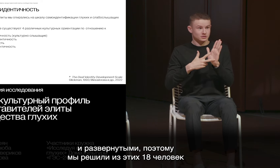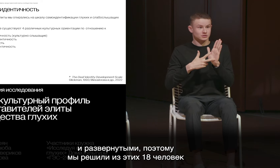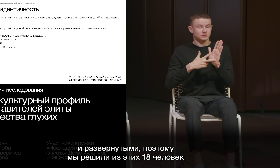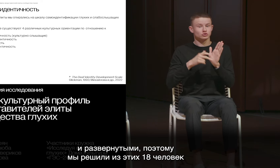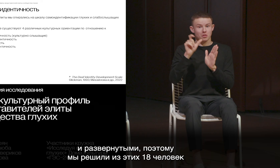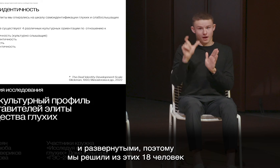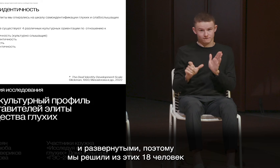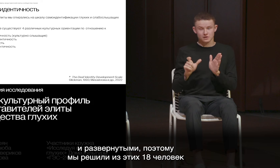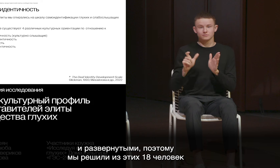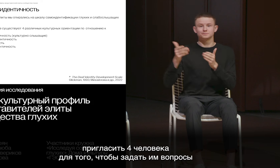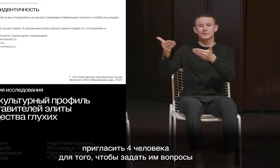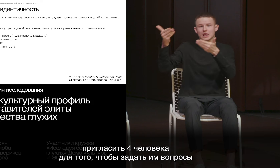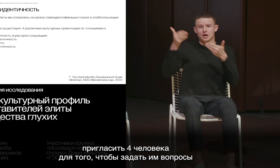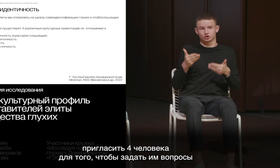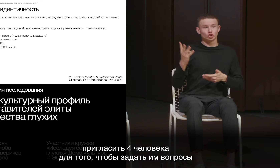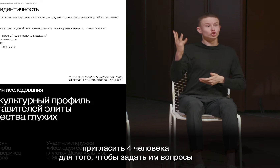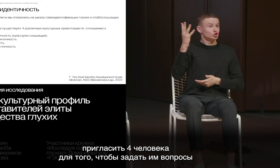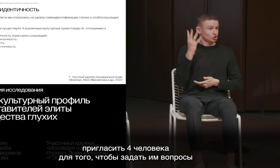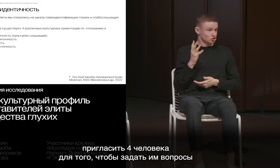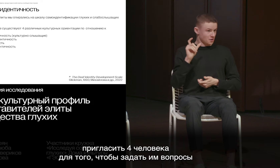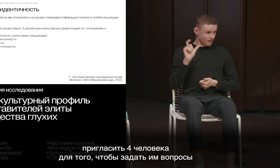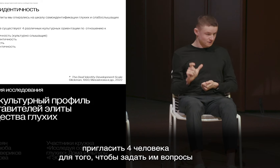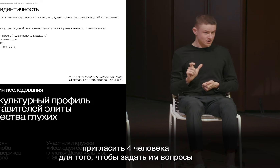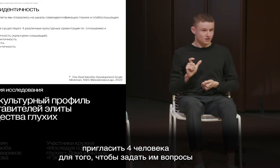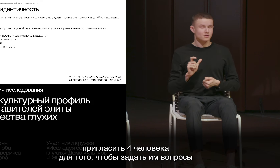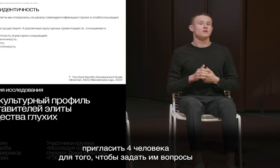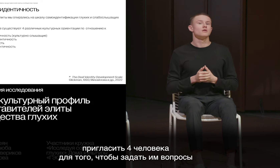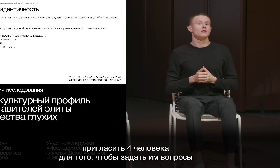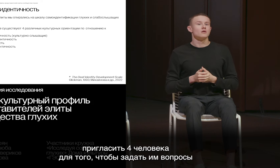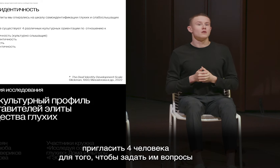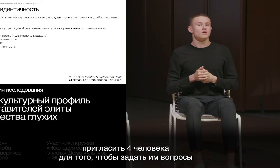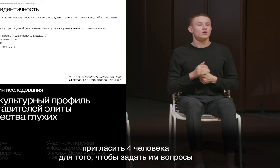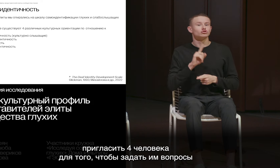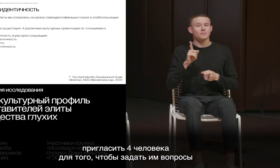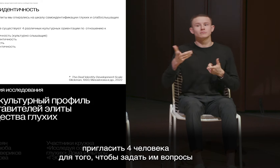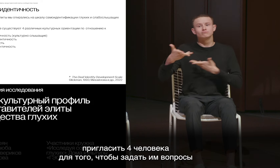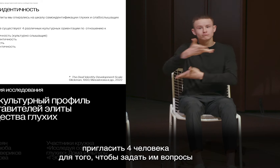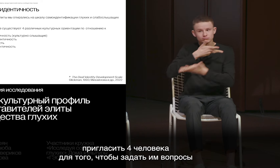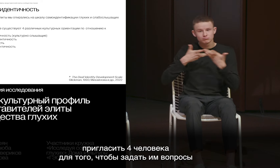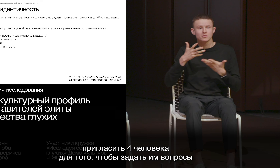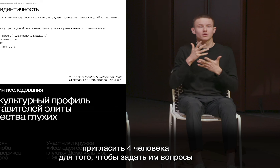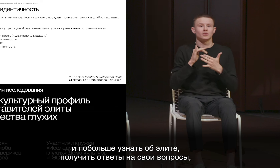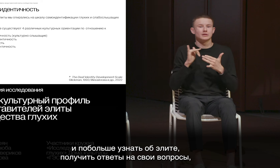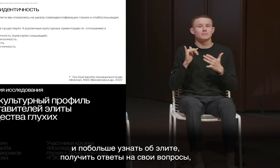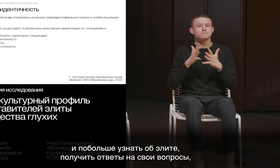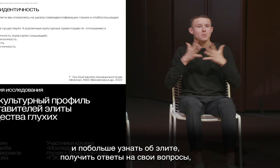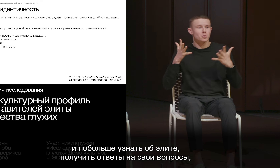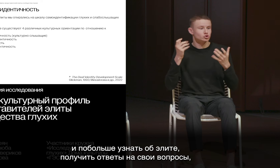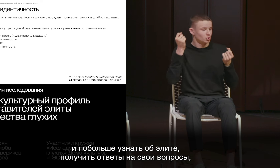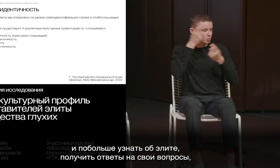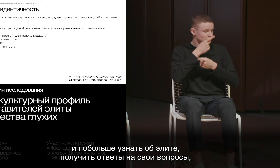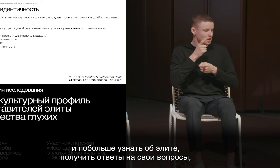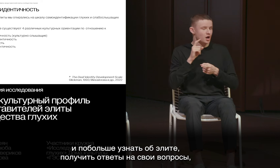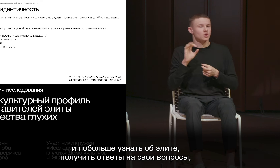из этих 18 человек мы пригласили 4 человека для того, чтобы задать им вопросы